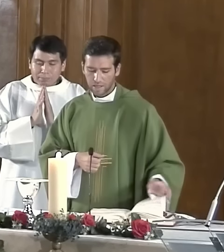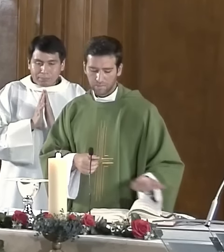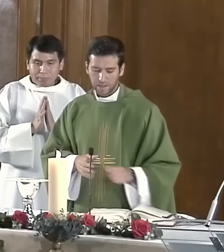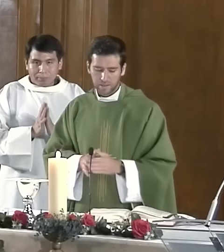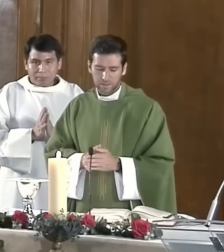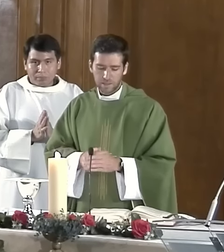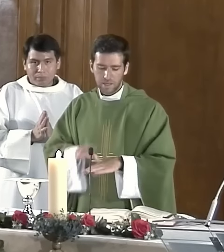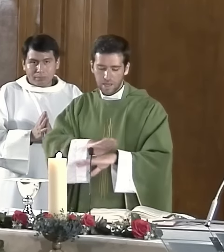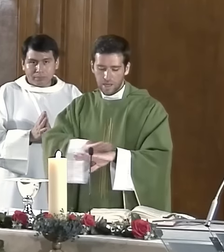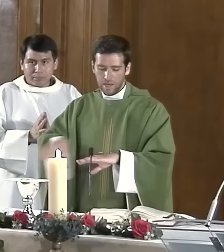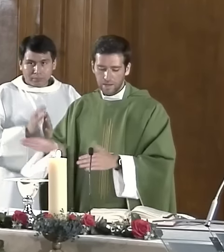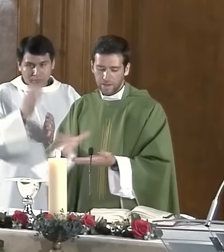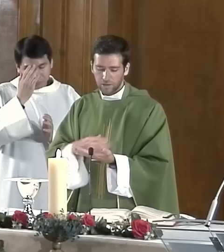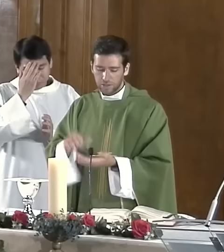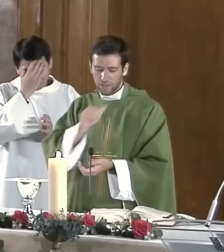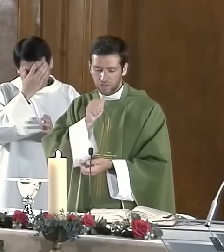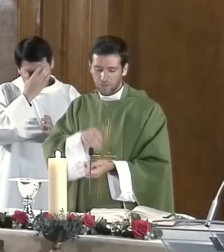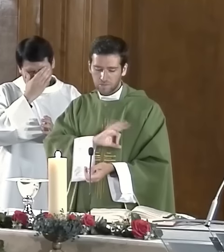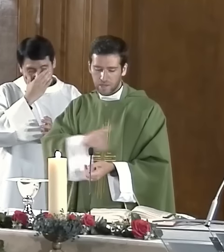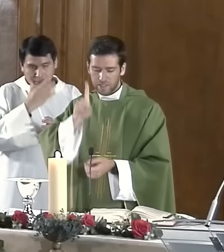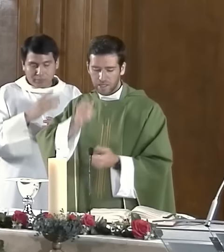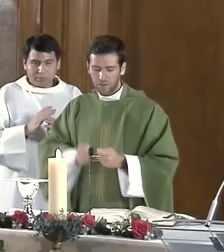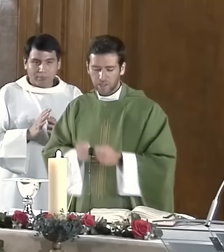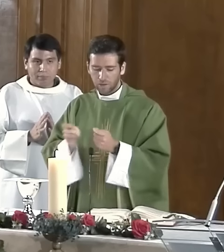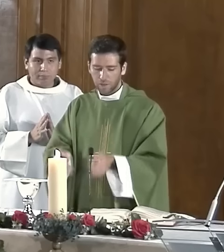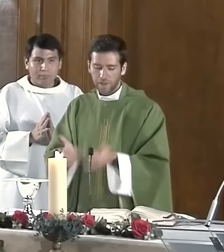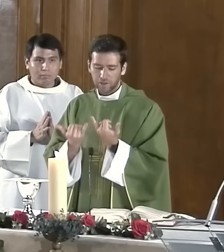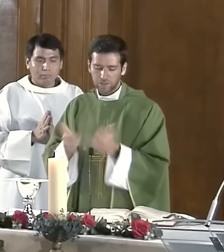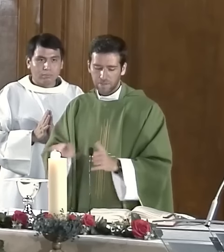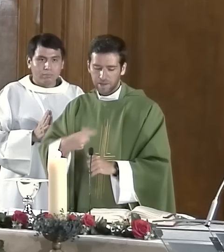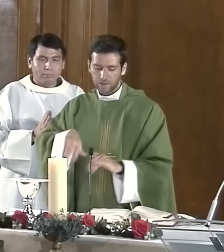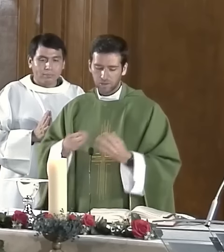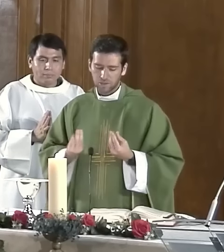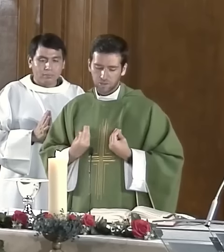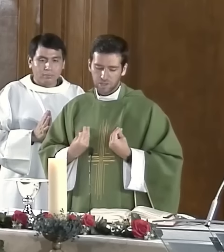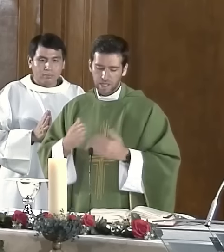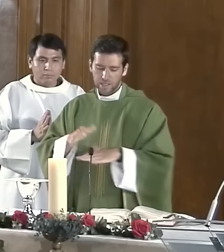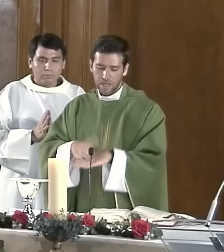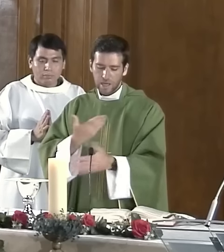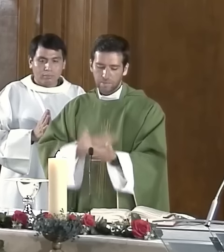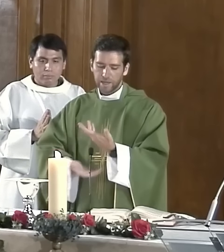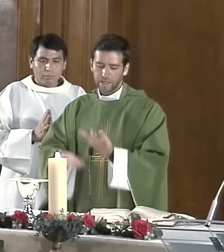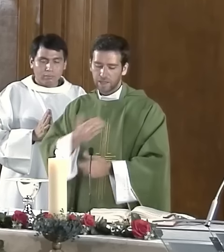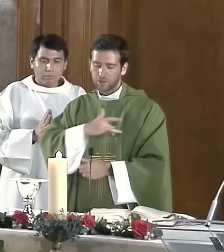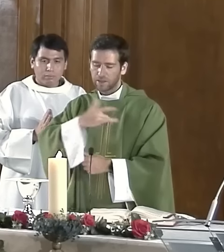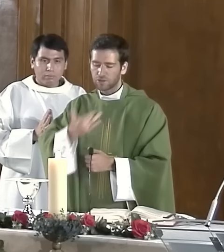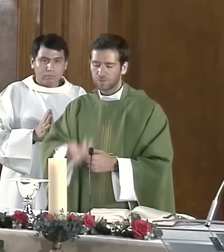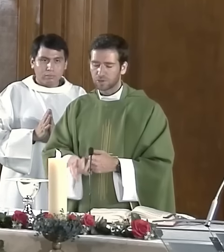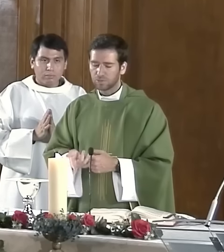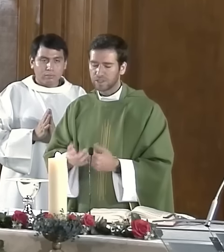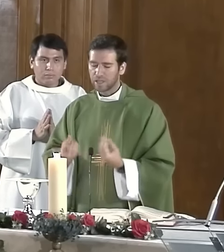mal. Líbranos de todos los males, Señor, y concédenos la paz en nuestros días, para que, ayudados por tu